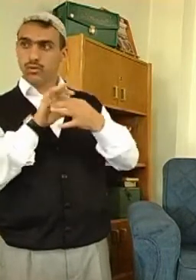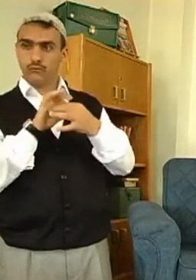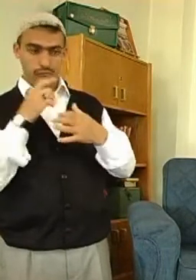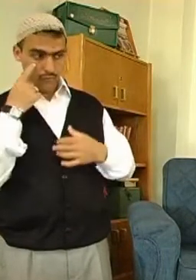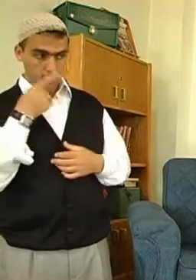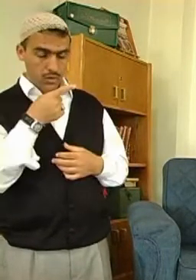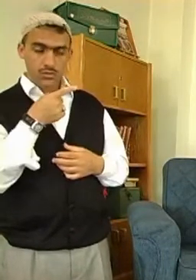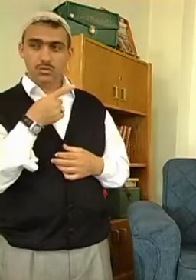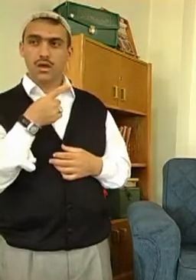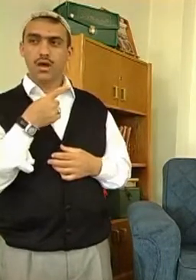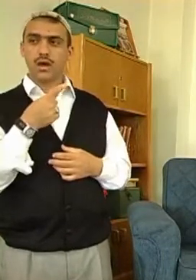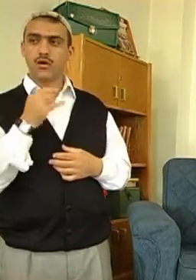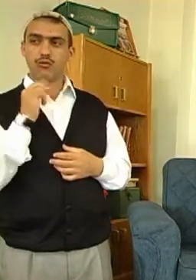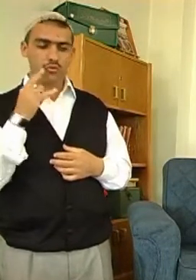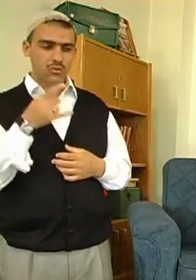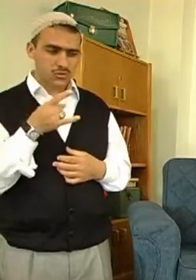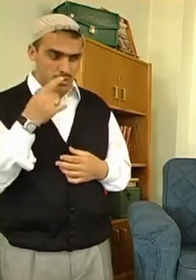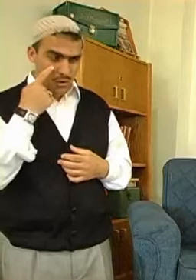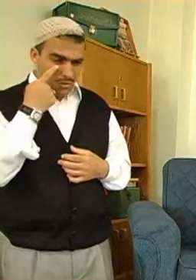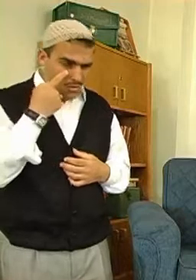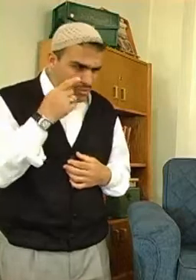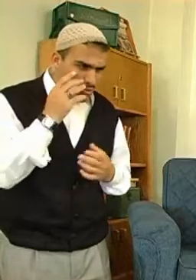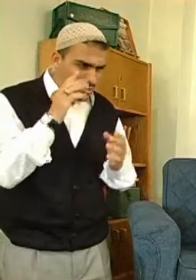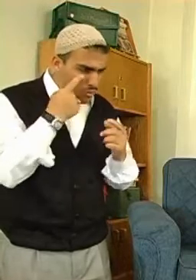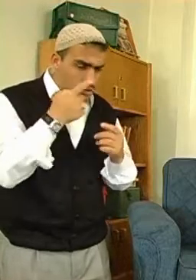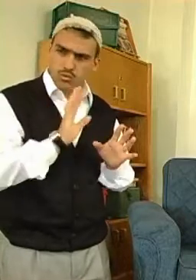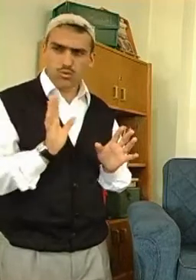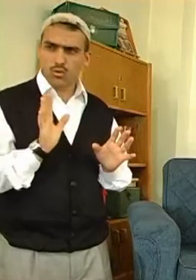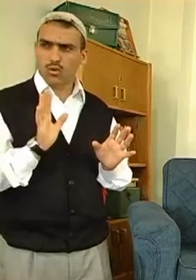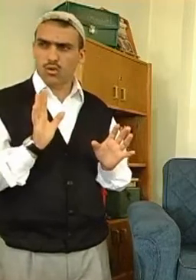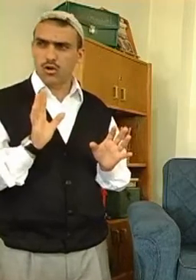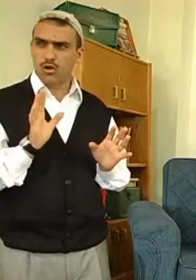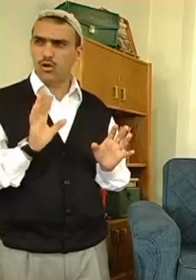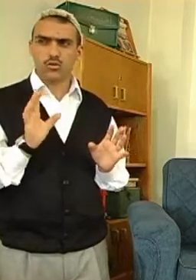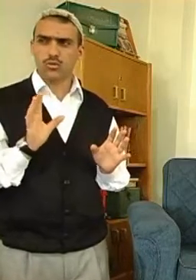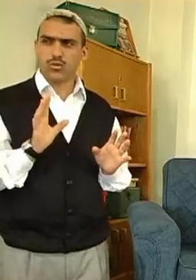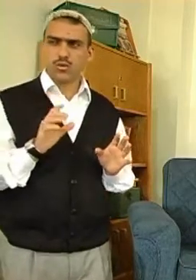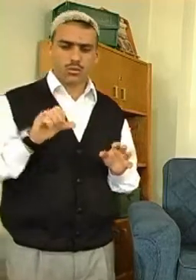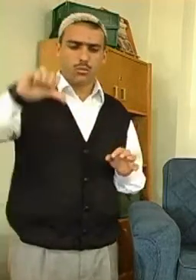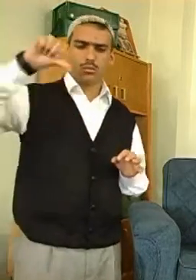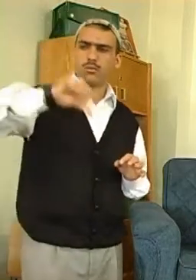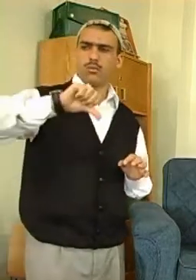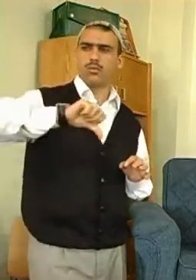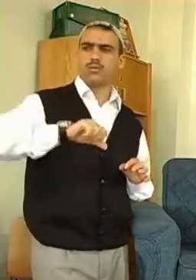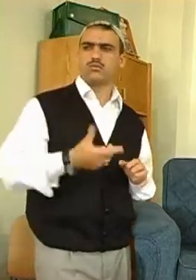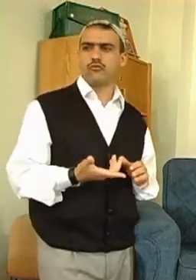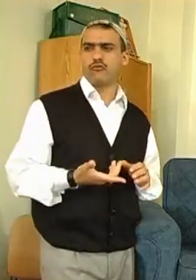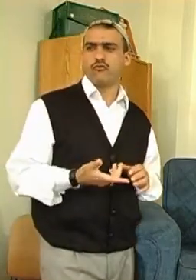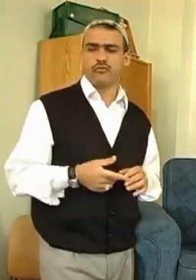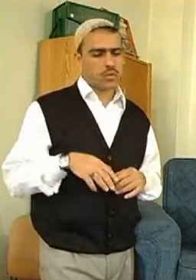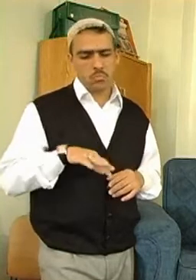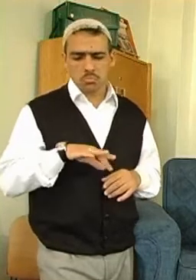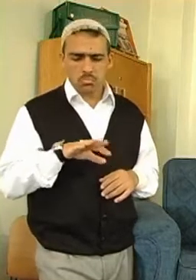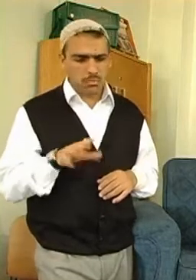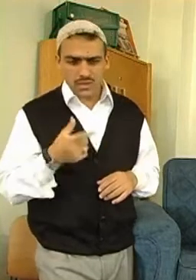Baki kalan ve göz ile görülen bir kısmı ise süfli esbaba ve